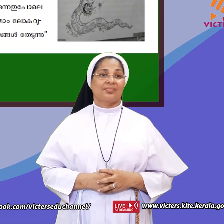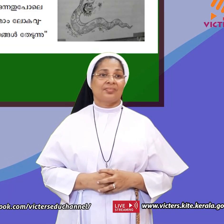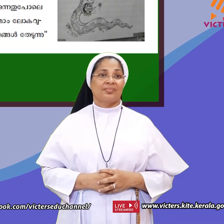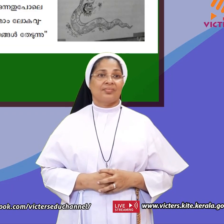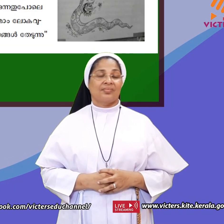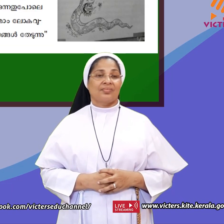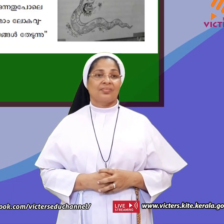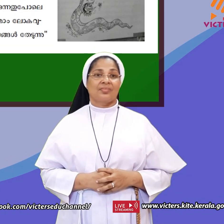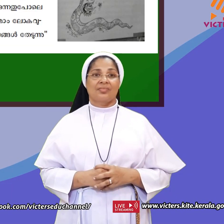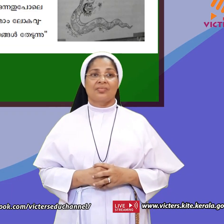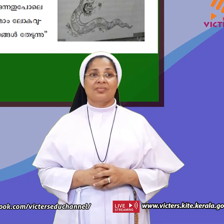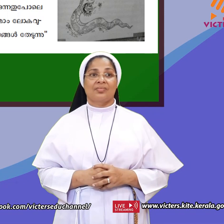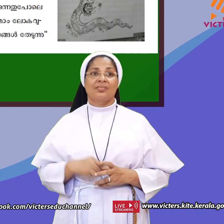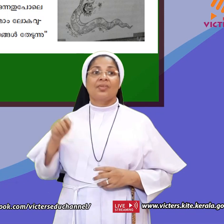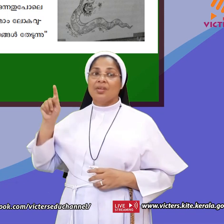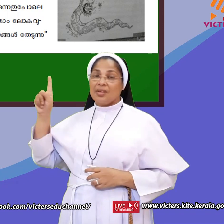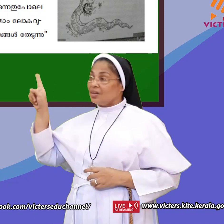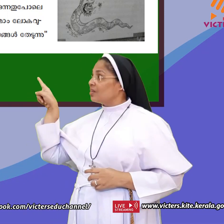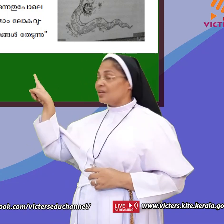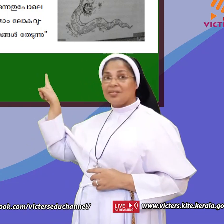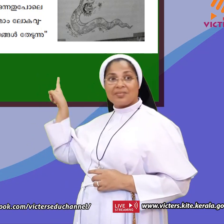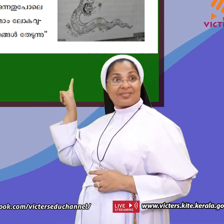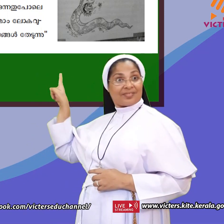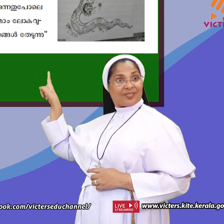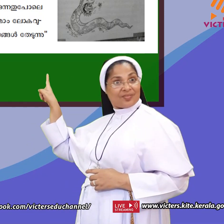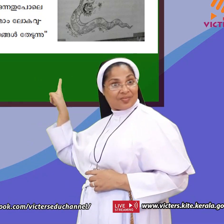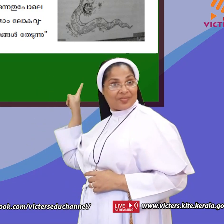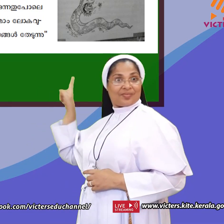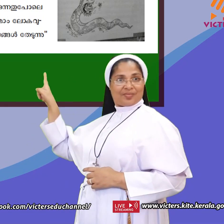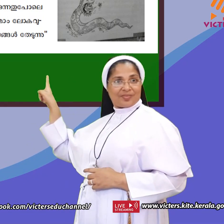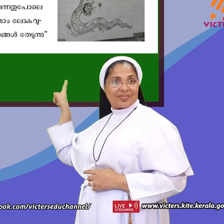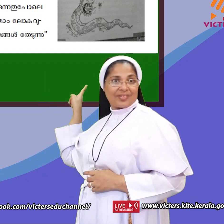ചക്ഷുശ്രവണ ഗ്രസ്തമാ നിർദുരം എന്ന് തുടങ്ങുന്ന വരികൾ